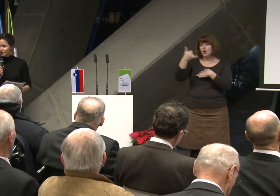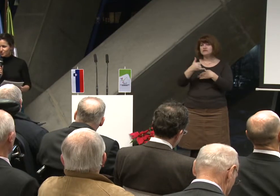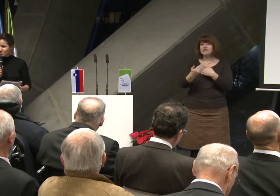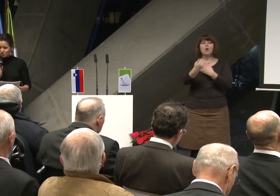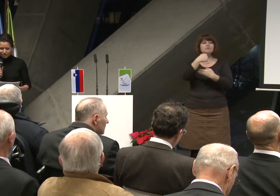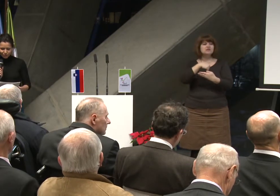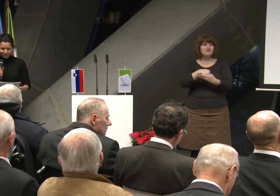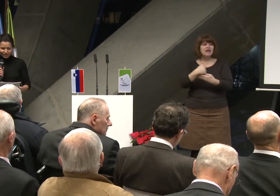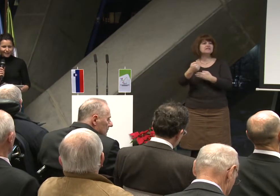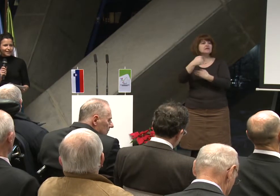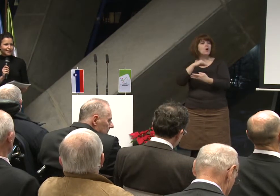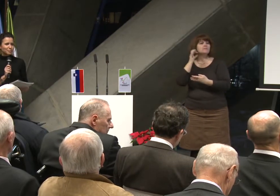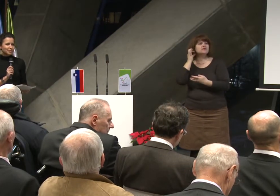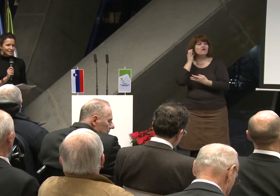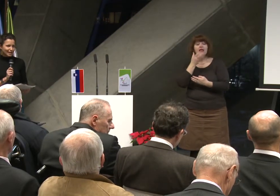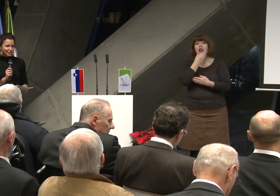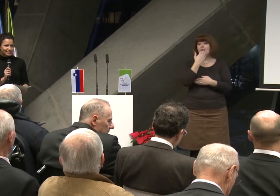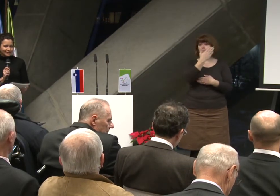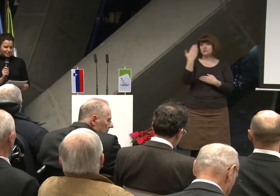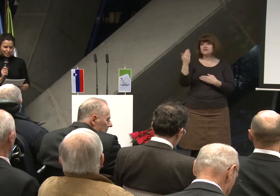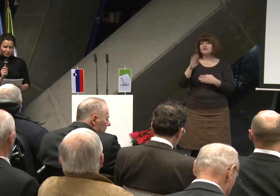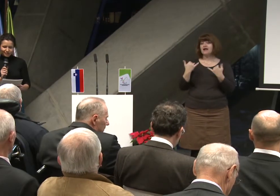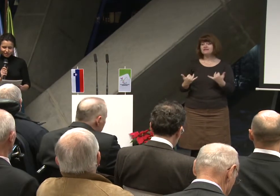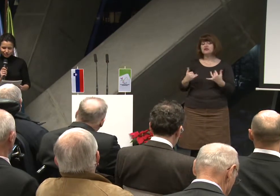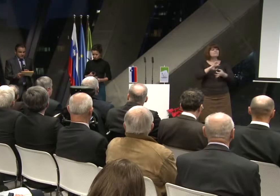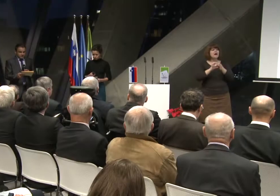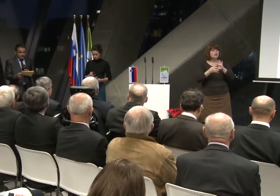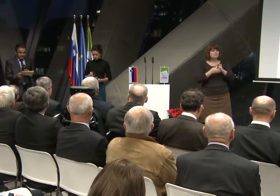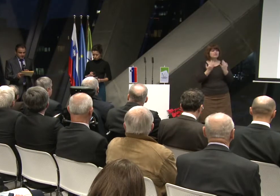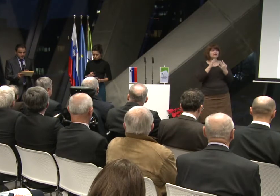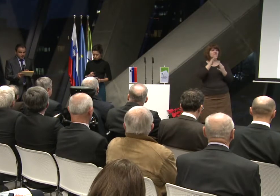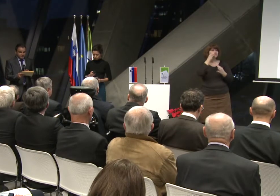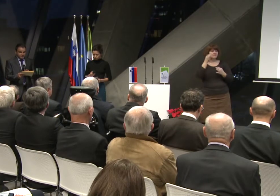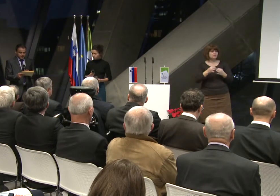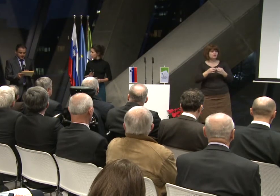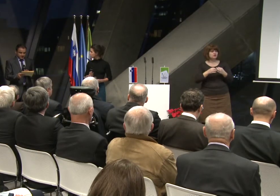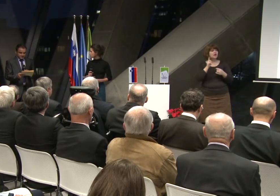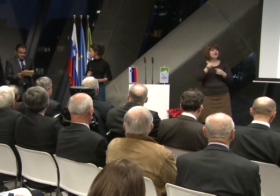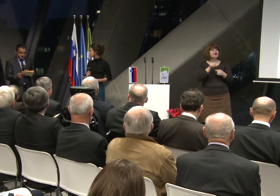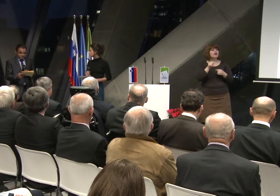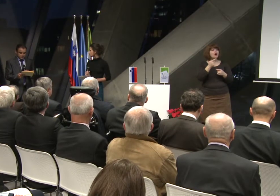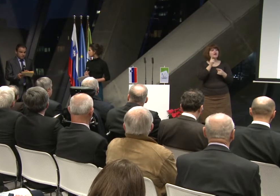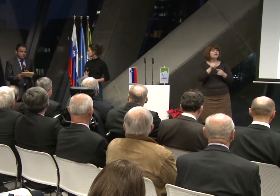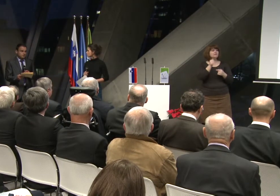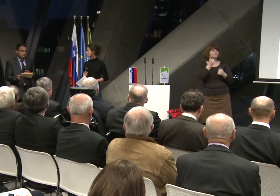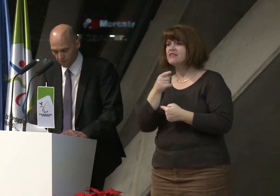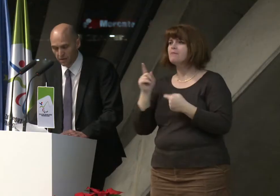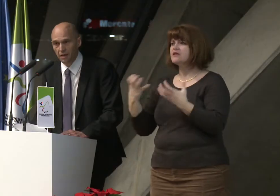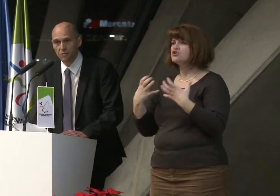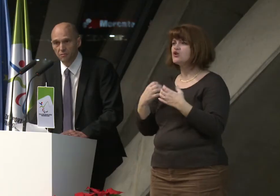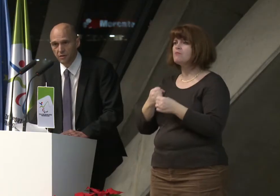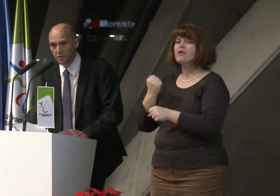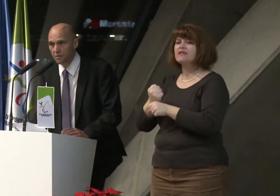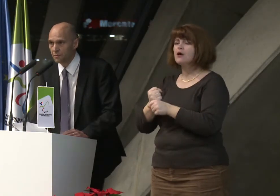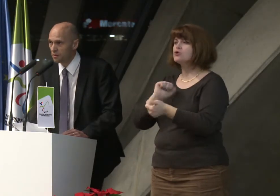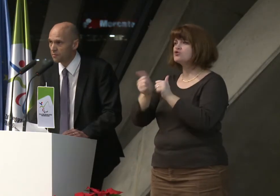naj, je treba delati. Lepo pozdravljeni na današnji prireditvi. Mineva in prvih 2 medalj slovenskih športnikov.